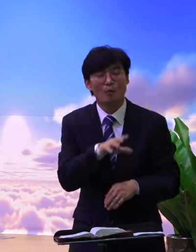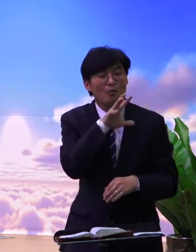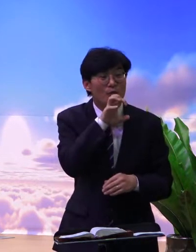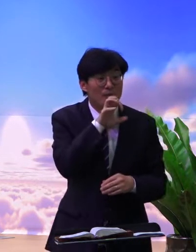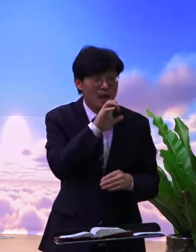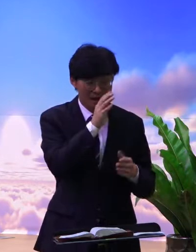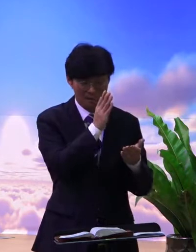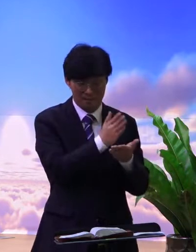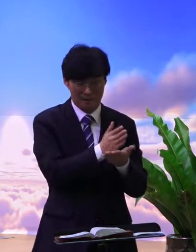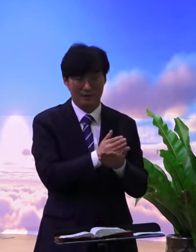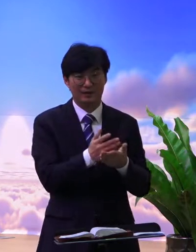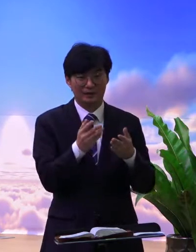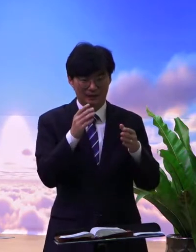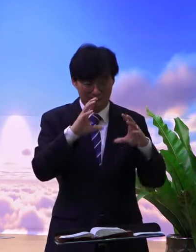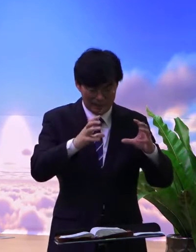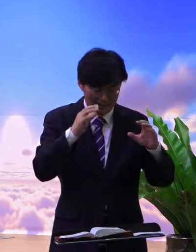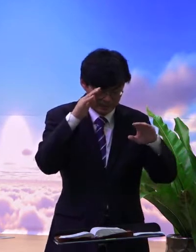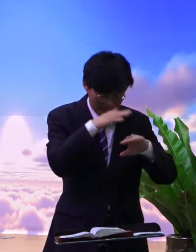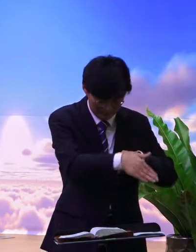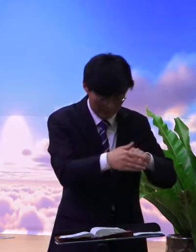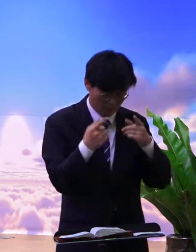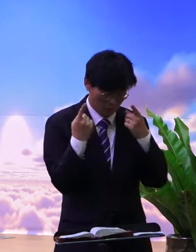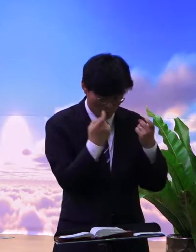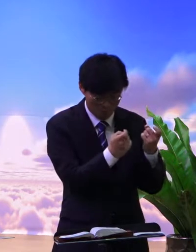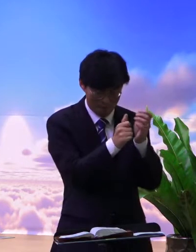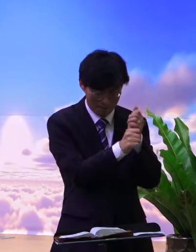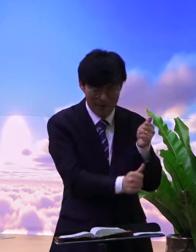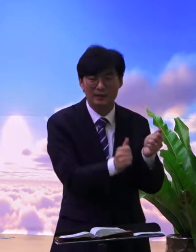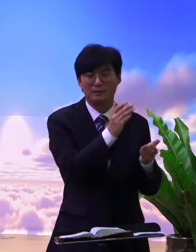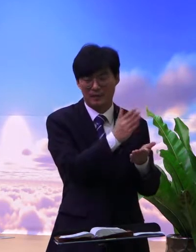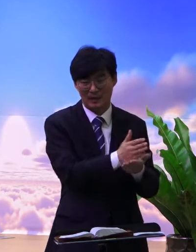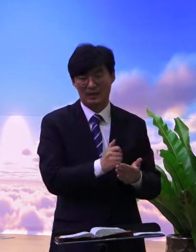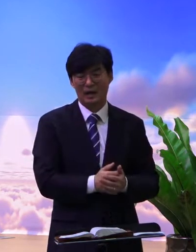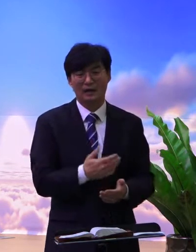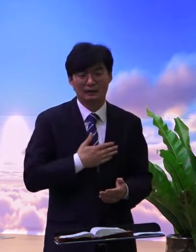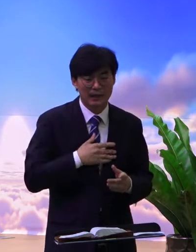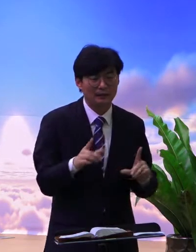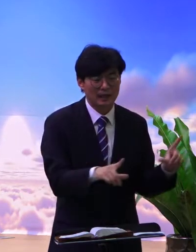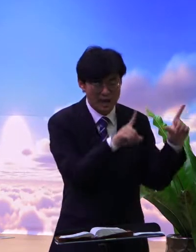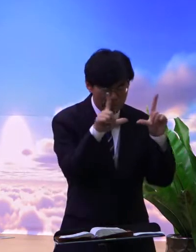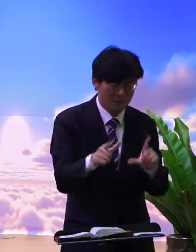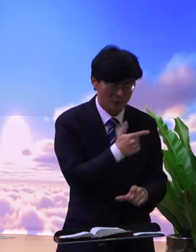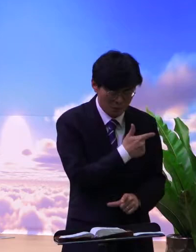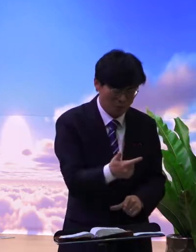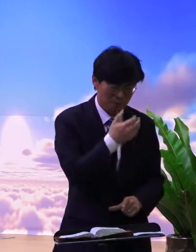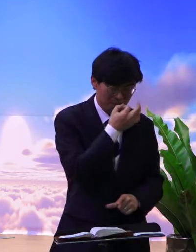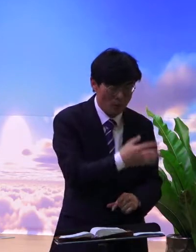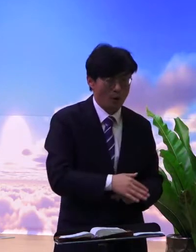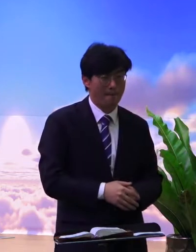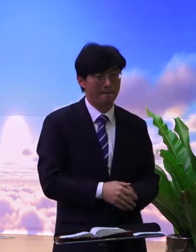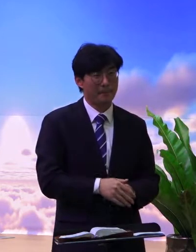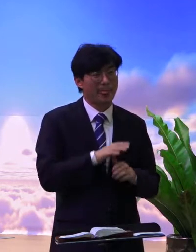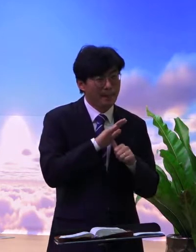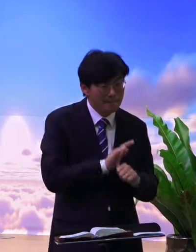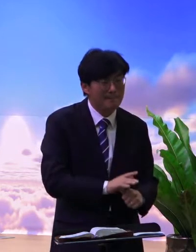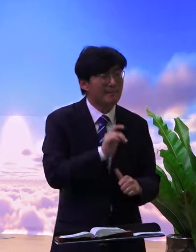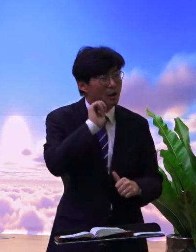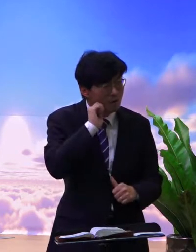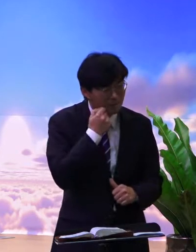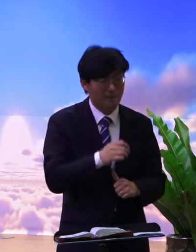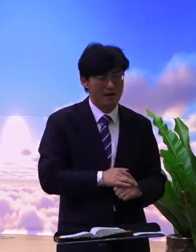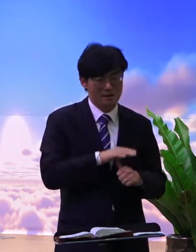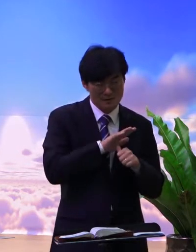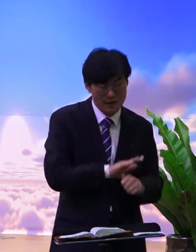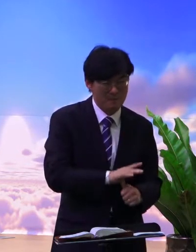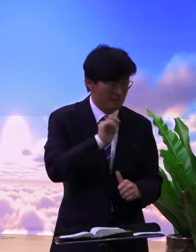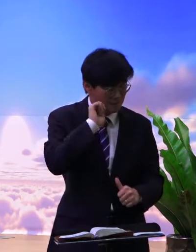아마 여기 계신 모든 분들이 그런 때가 있었을 겁니다. 내 삶이 너무 힘들어서, 내가 정말 견디기가 너무 고통스러워서